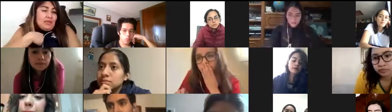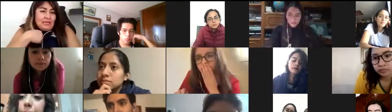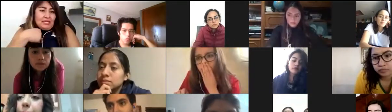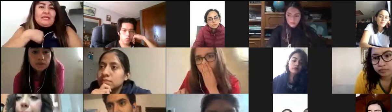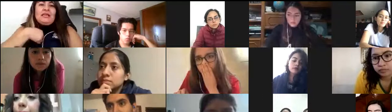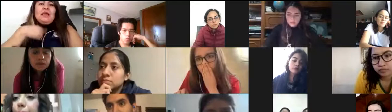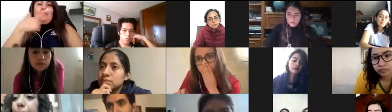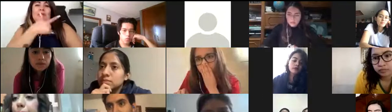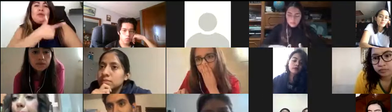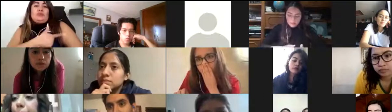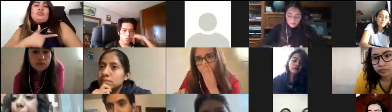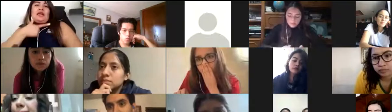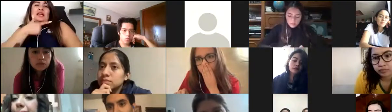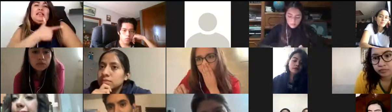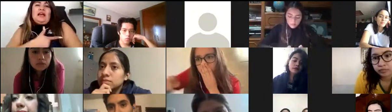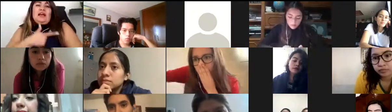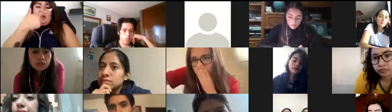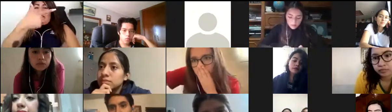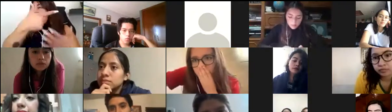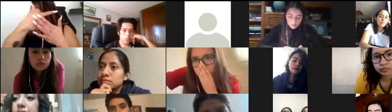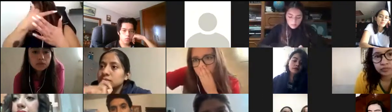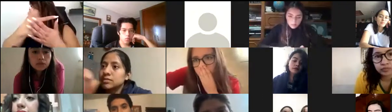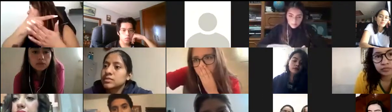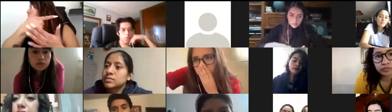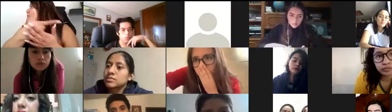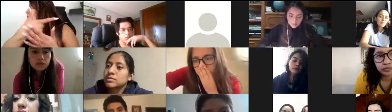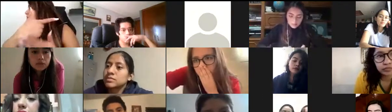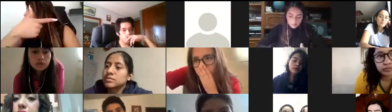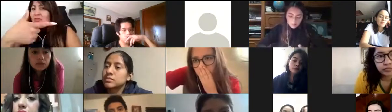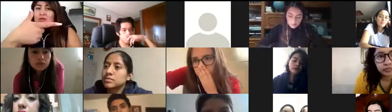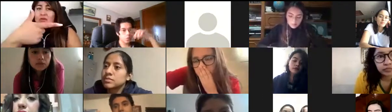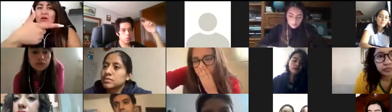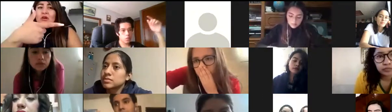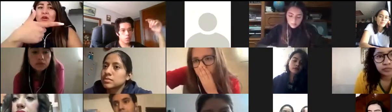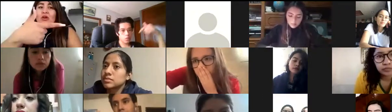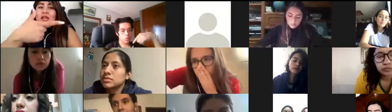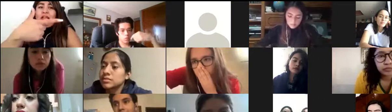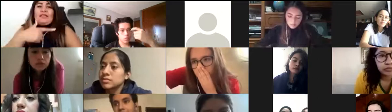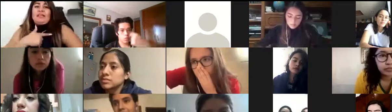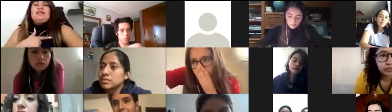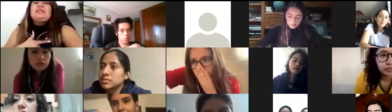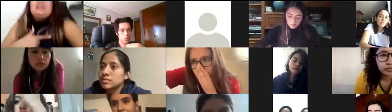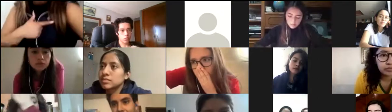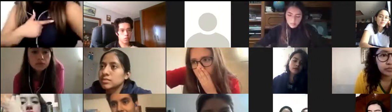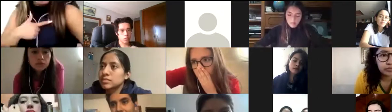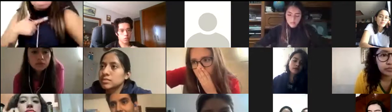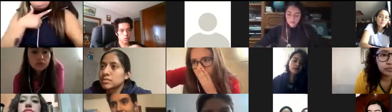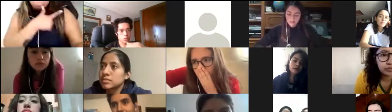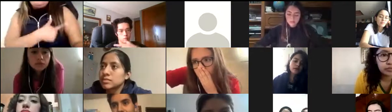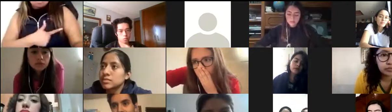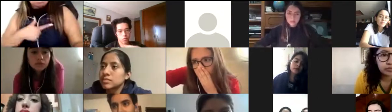mí me gustaría, con la letra G, espérame, estoy trabajando. Con la letra G,